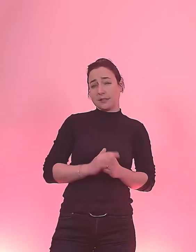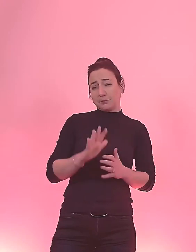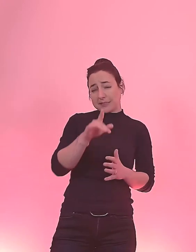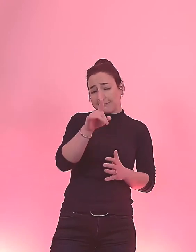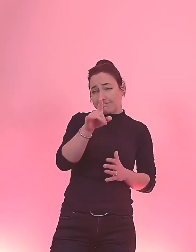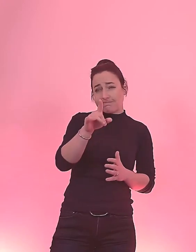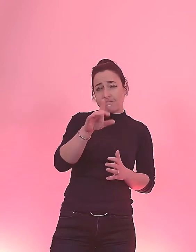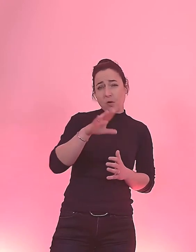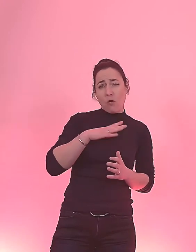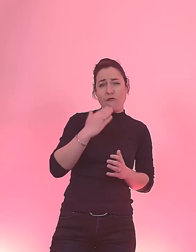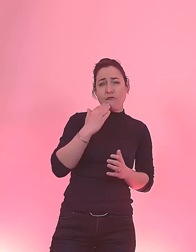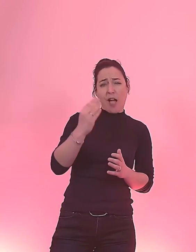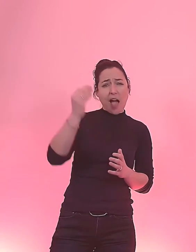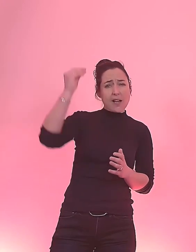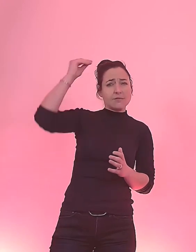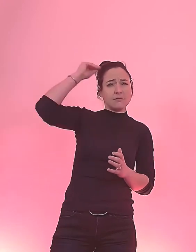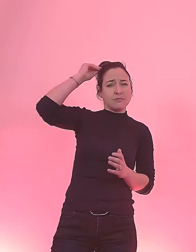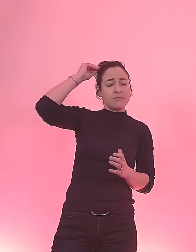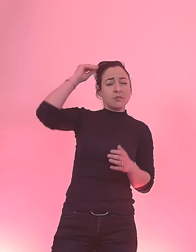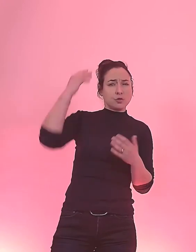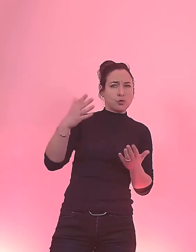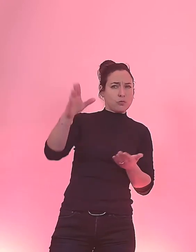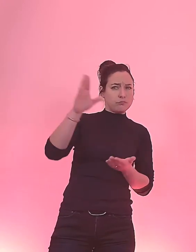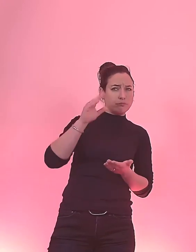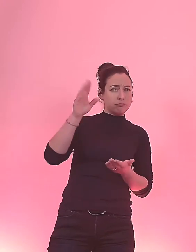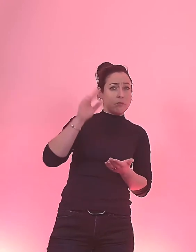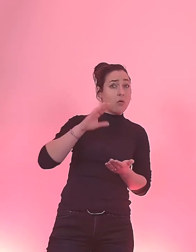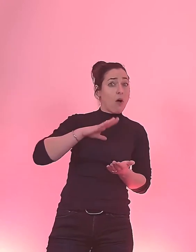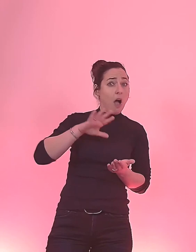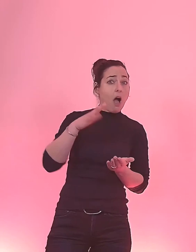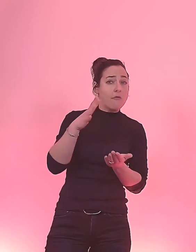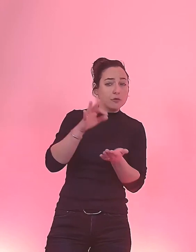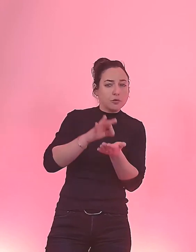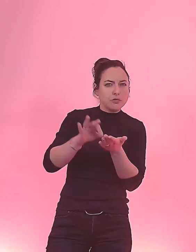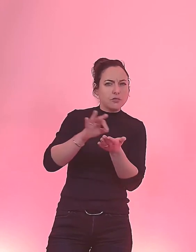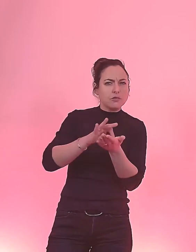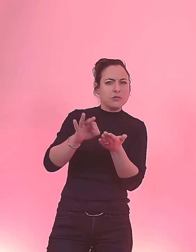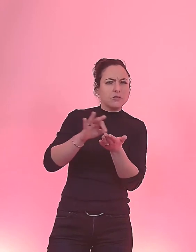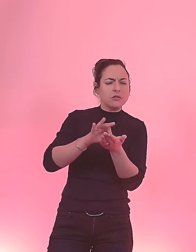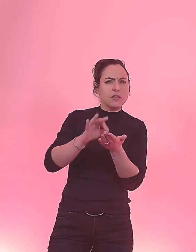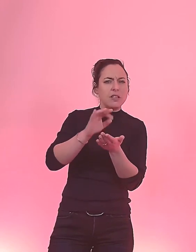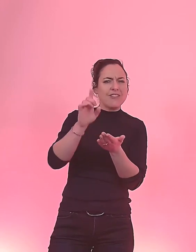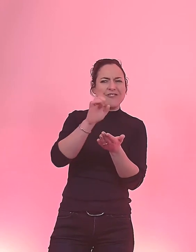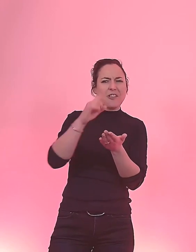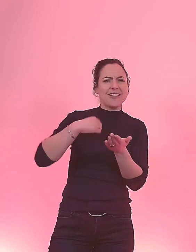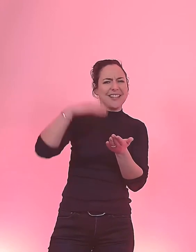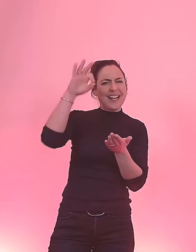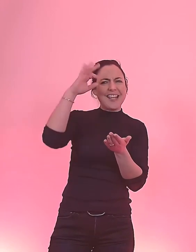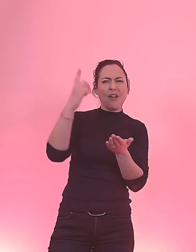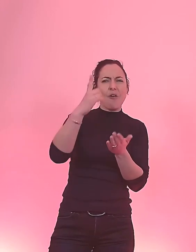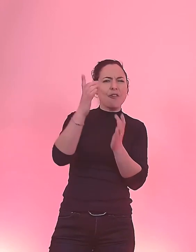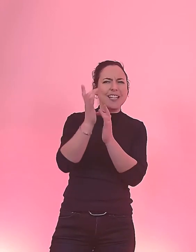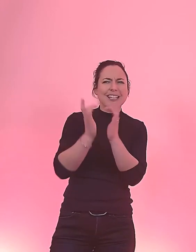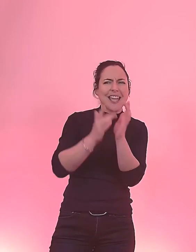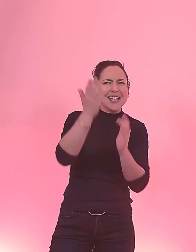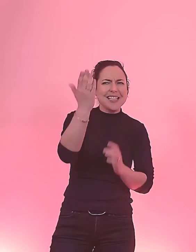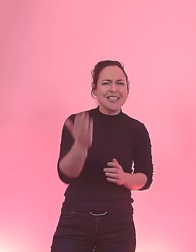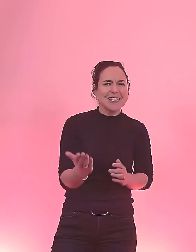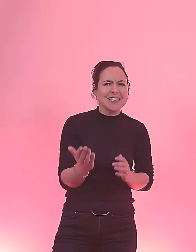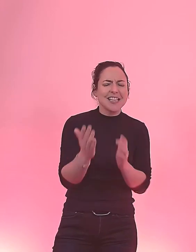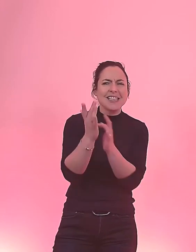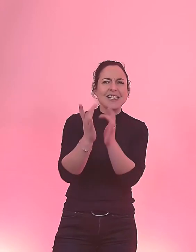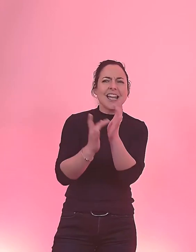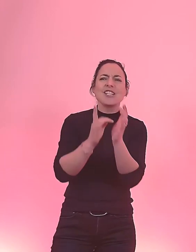vragen je achterhoofd en misschien moet je af en toe wat noteer wat leer ik eigenlijk over jezus wie is jezus als ik goed